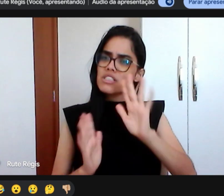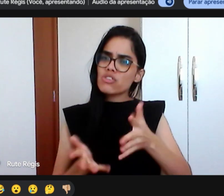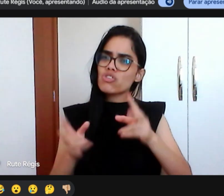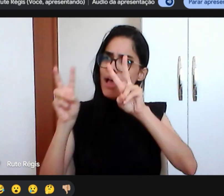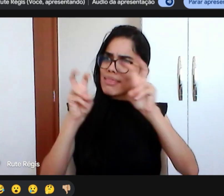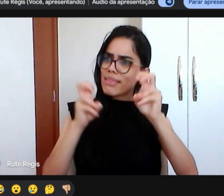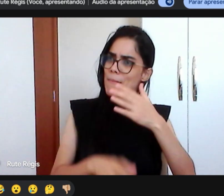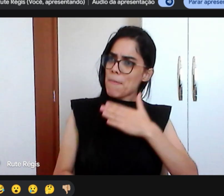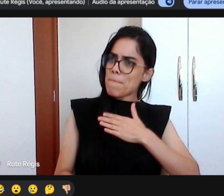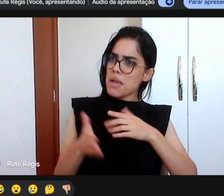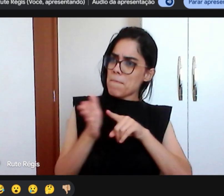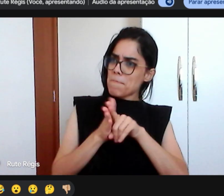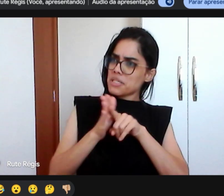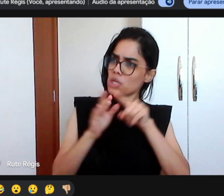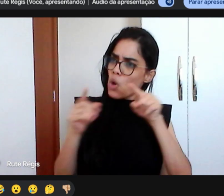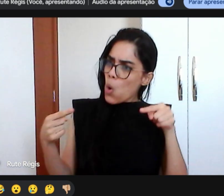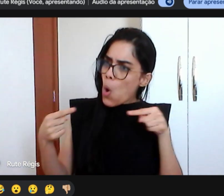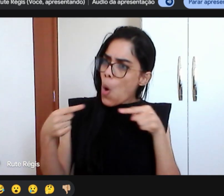vocês